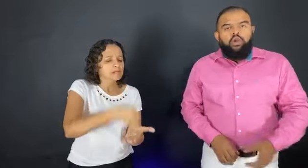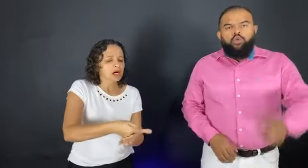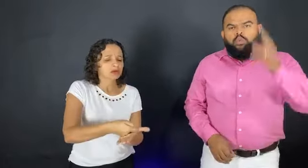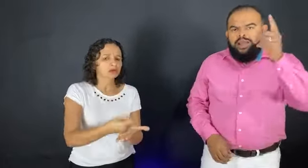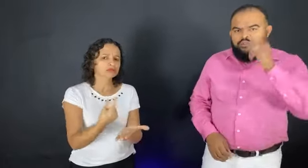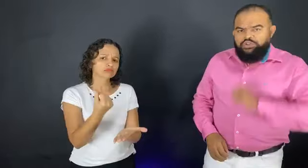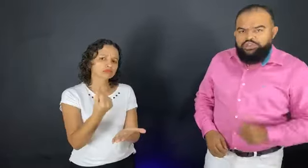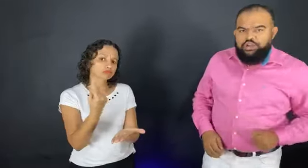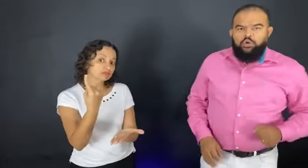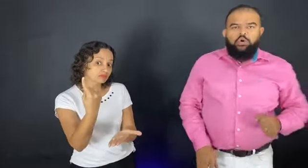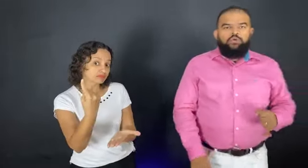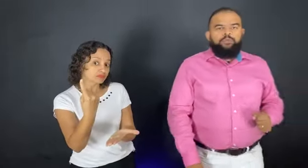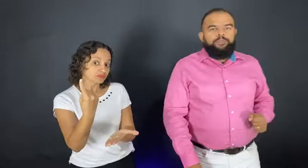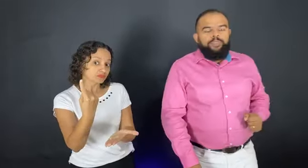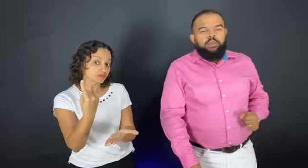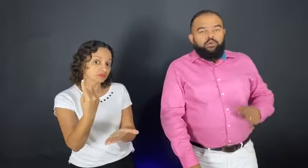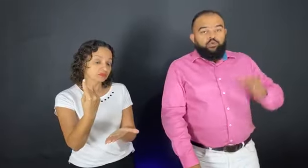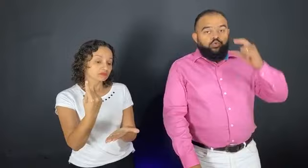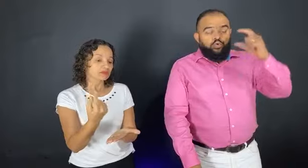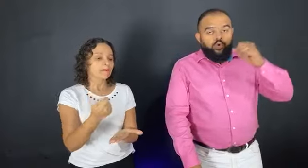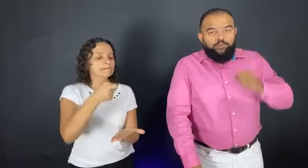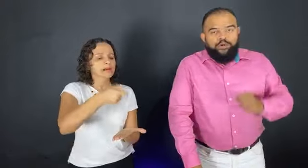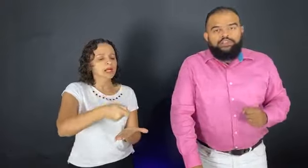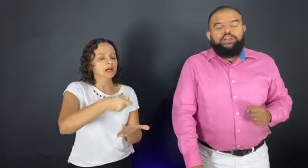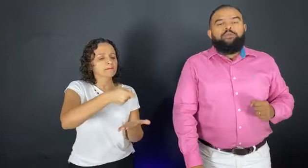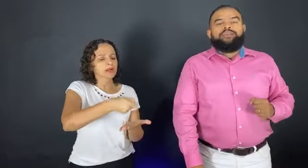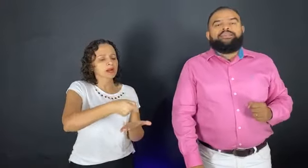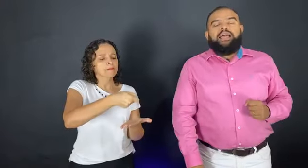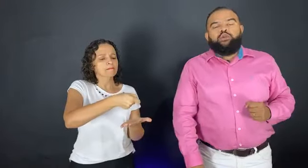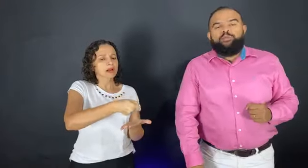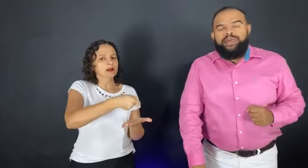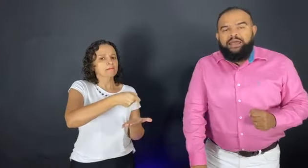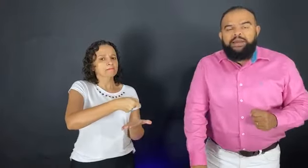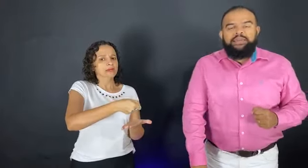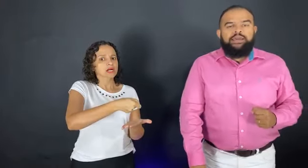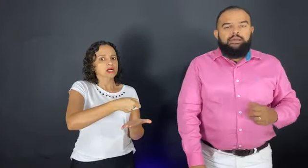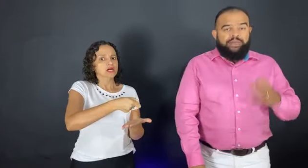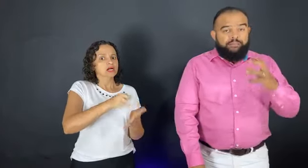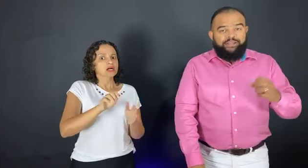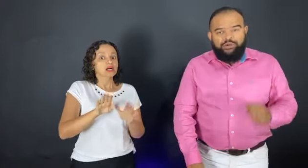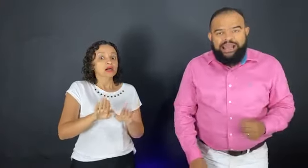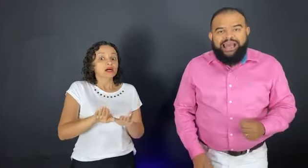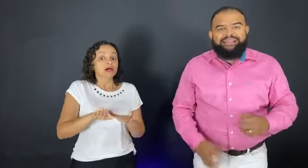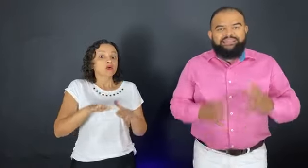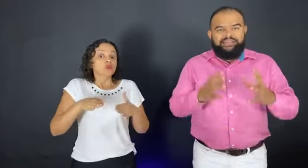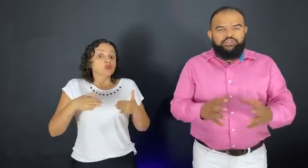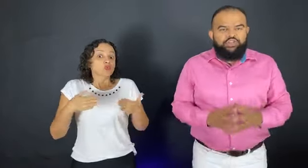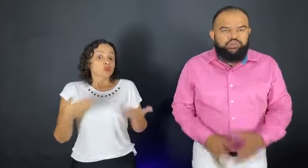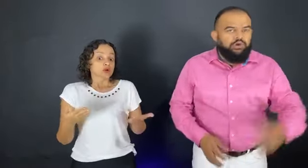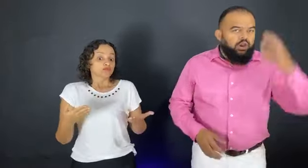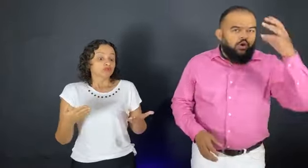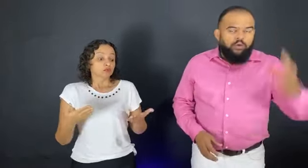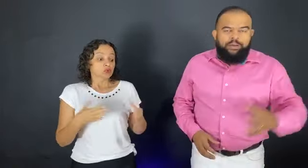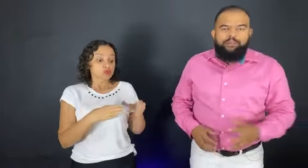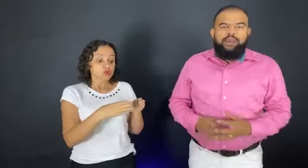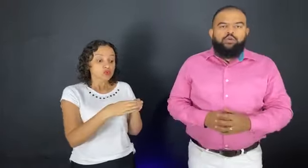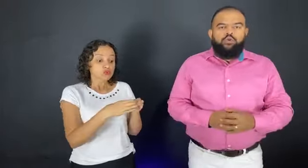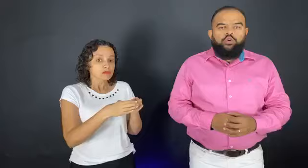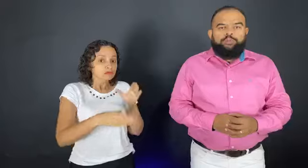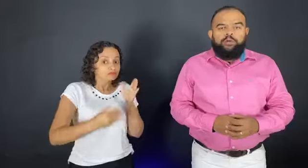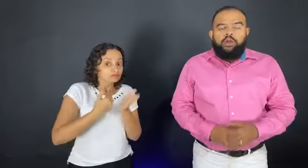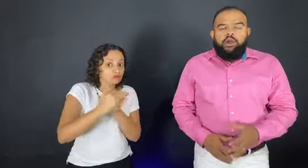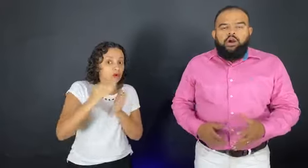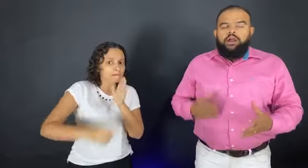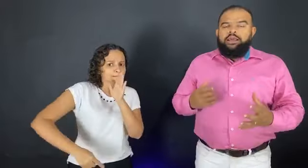combinado. Quando chegou no grupo que tinha começado pela manhã, pela madrugada, cedinho, o